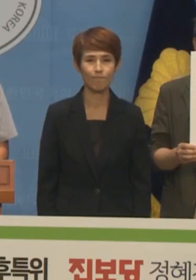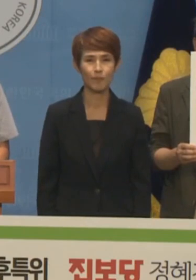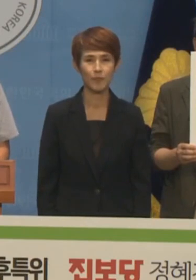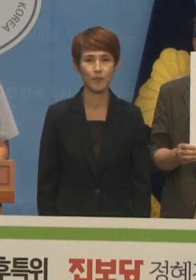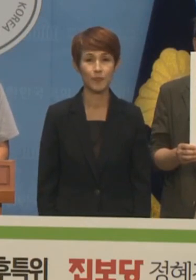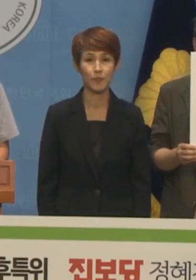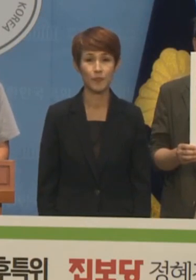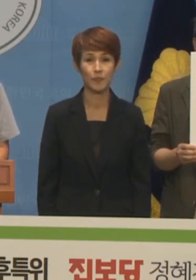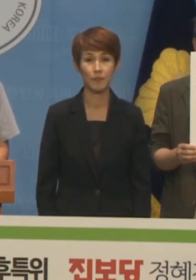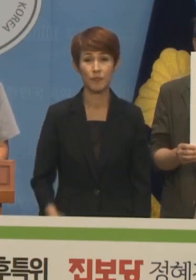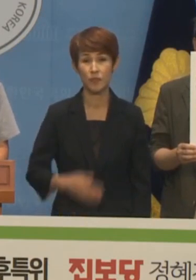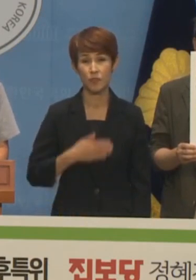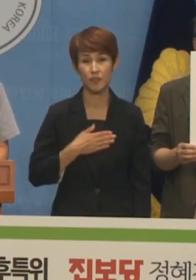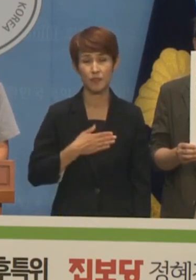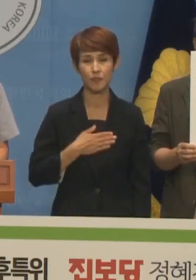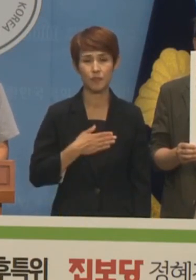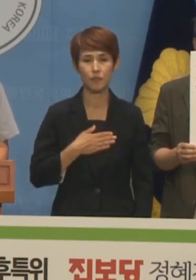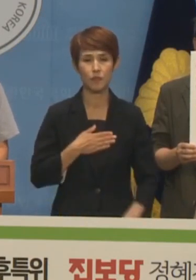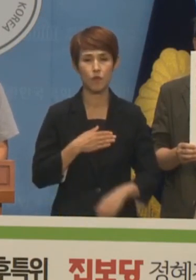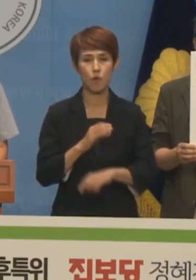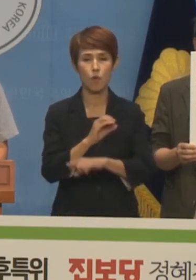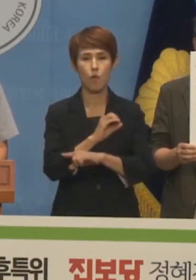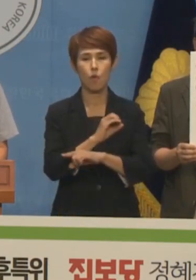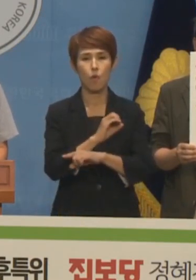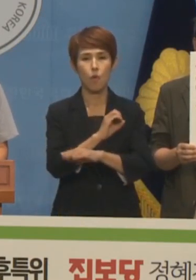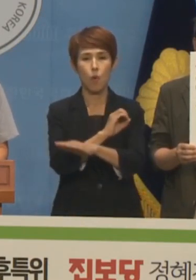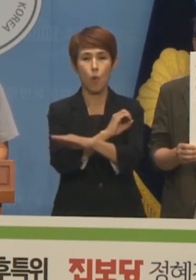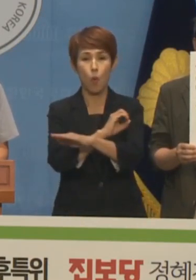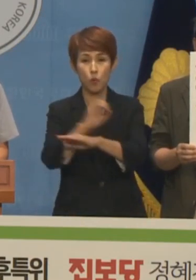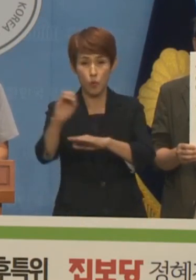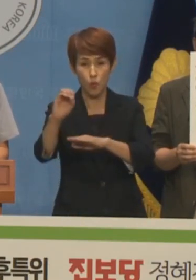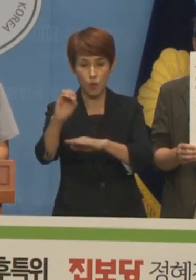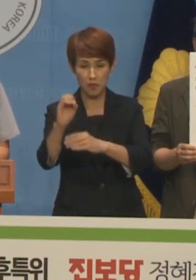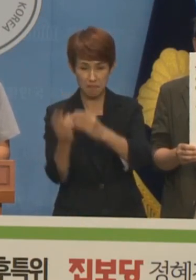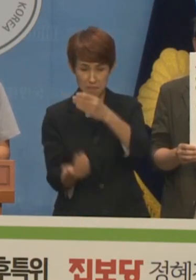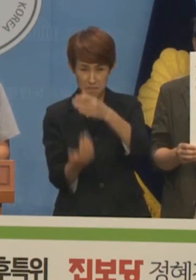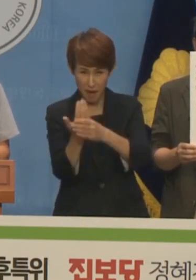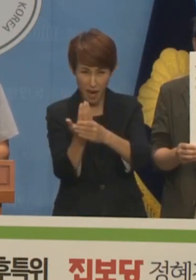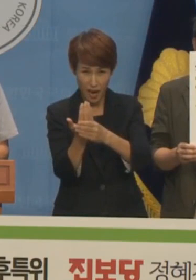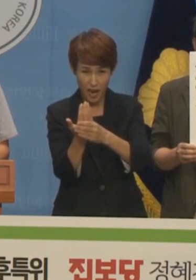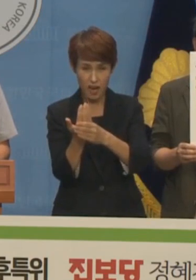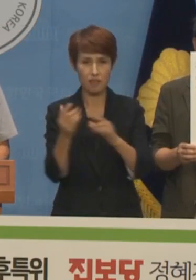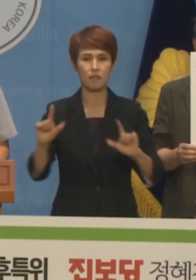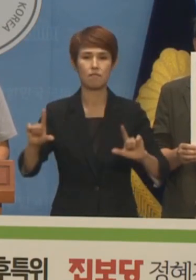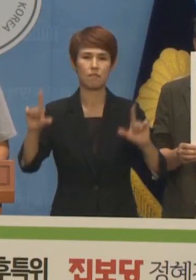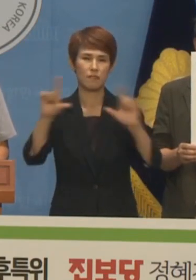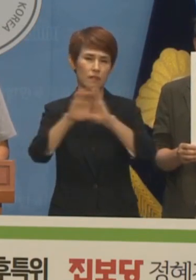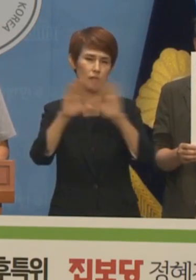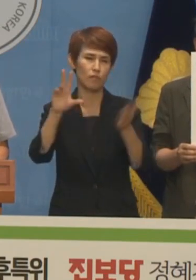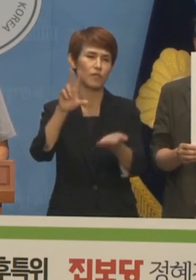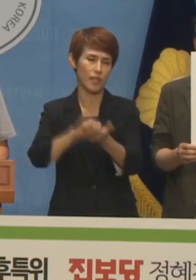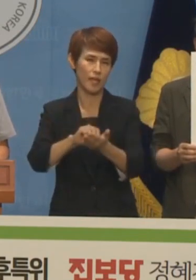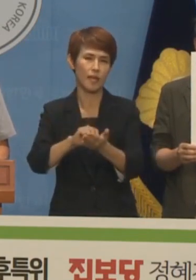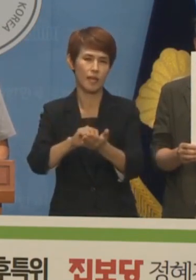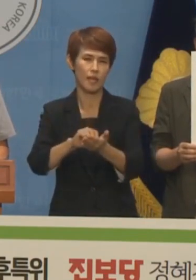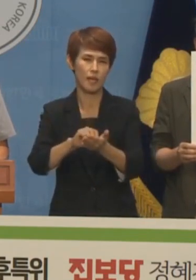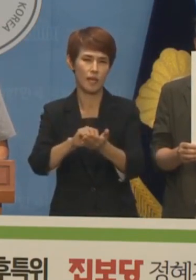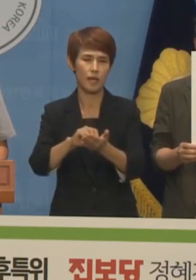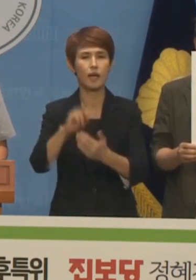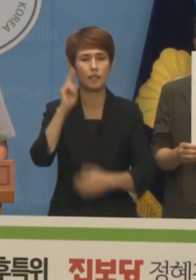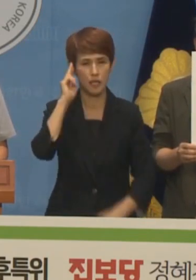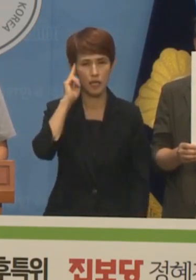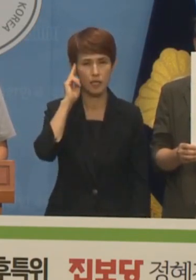작년 오송 참사, 기후 참사라고 저는 보고 있습니다. 오송 참사의 고통과 아픔이